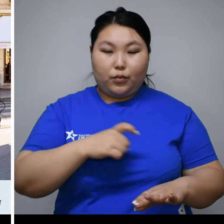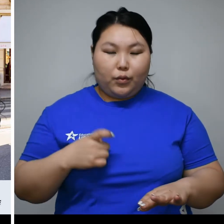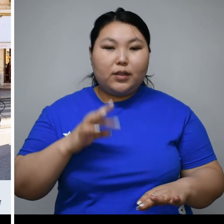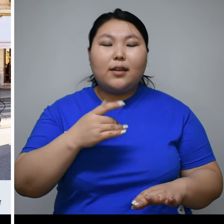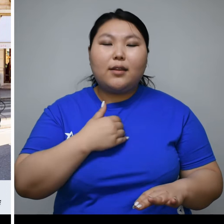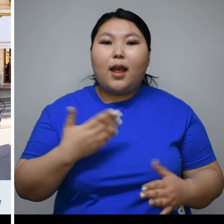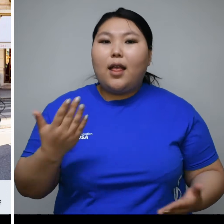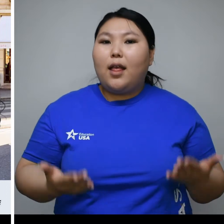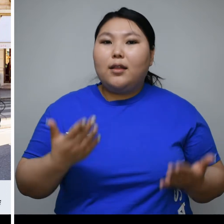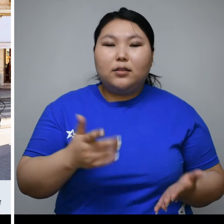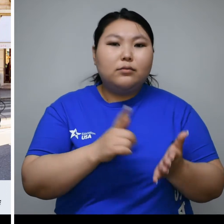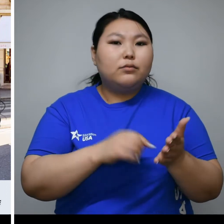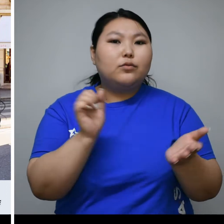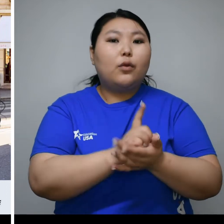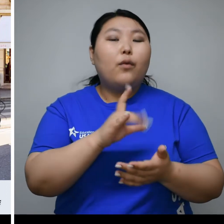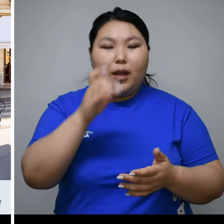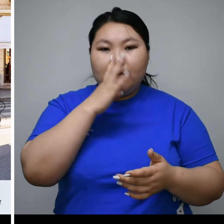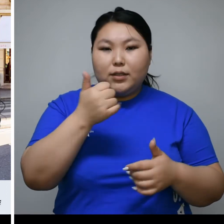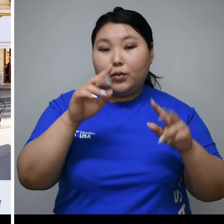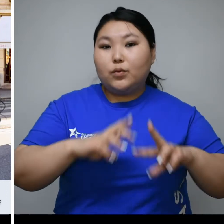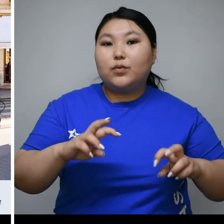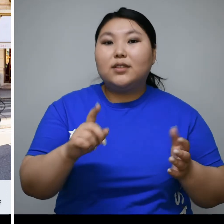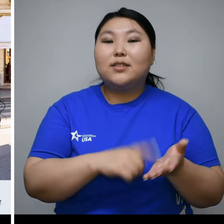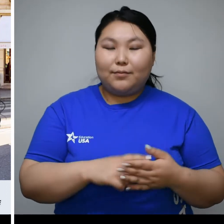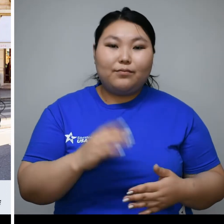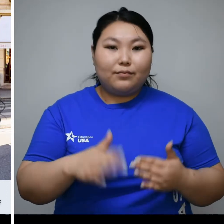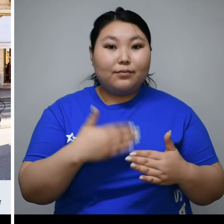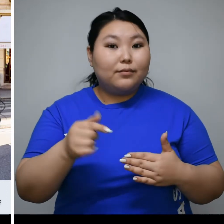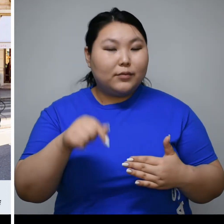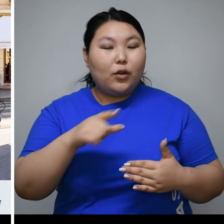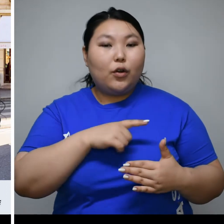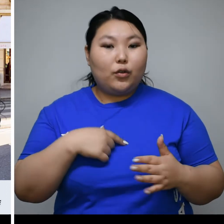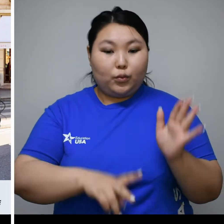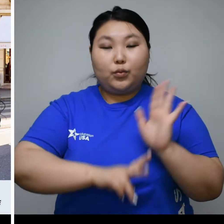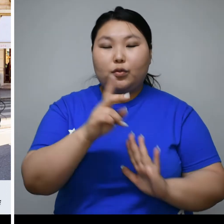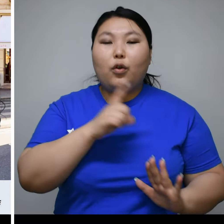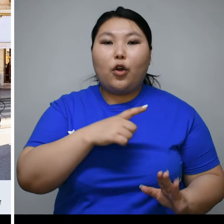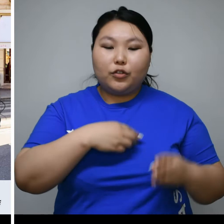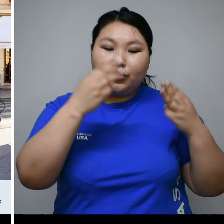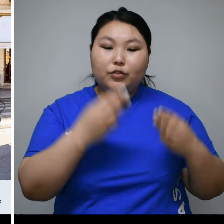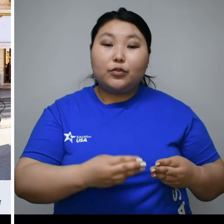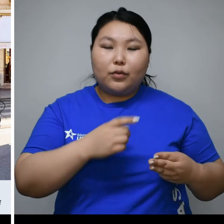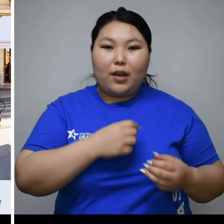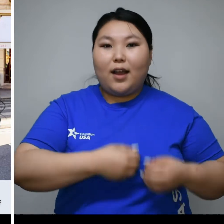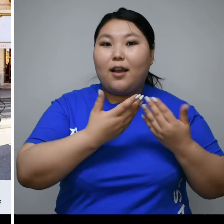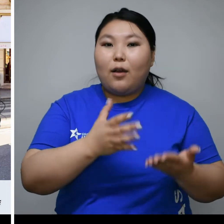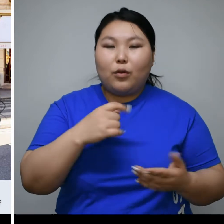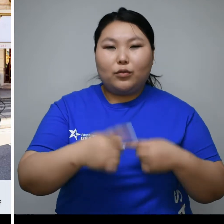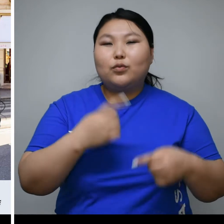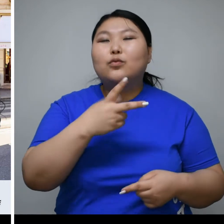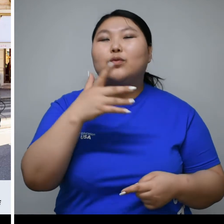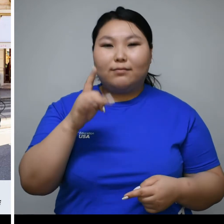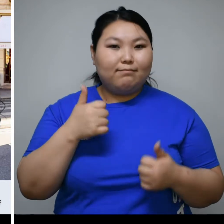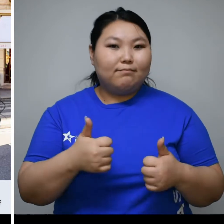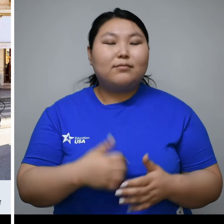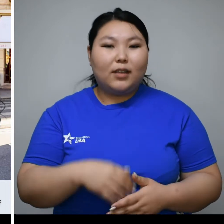яг надад яг адин тохирох юм бэ гэдгийг маш сайн судалт үзээд тэгээд энэ дээрээсээ бас үүдэж өөрсдийнхөө шийдвэрийг гаргавал зүгээр